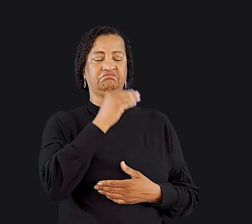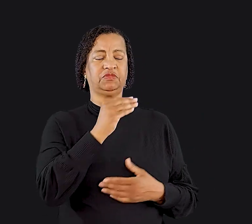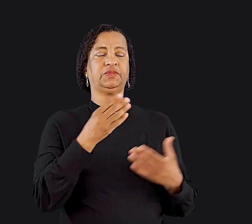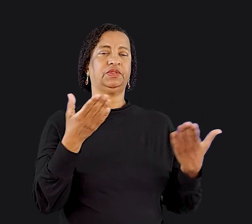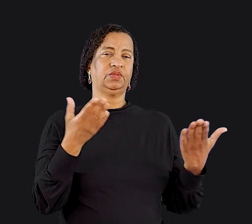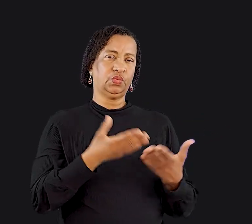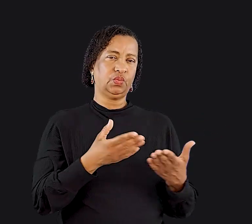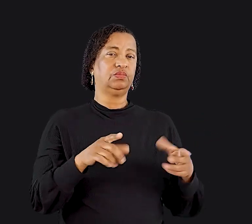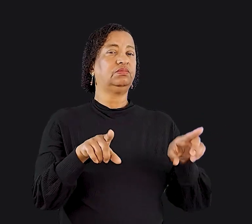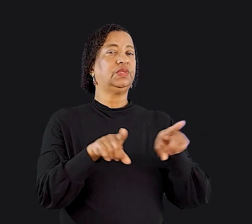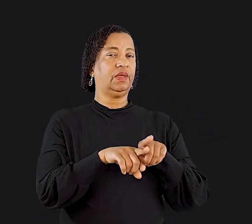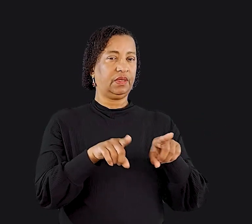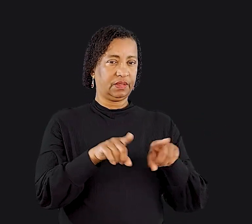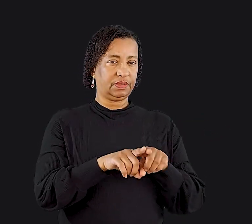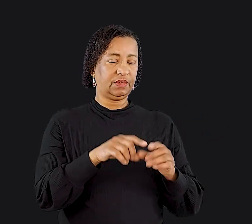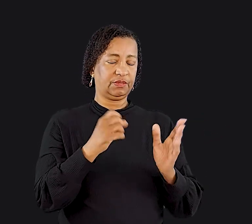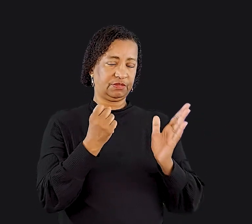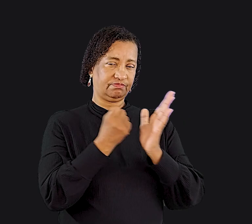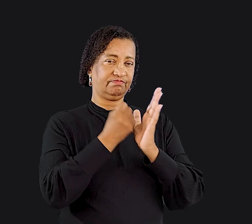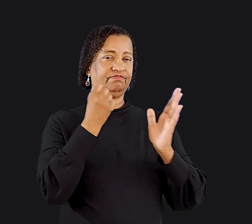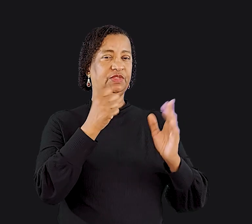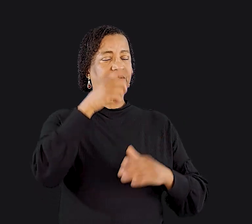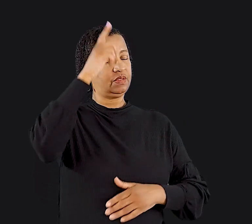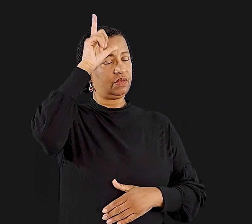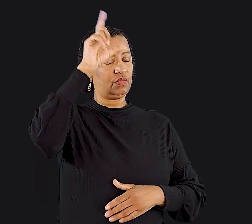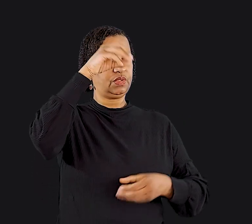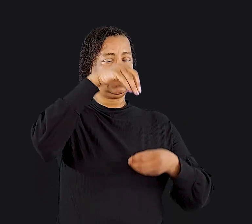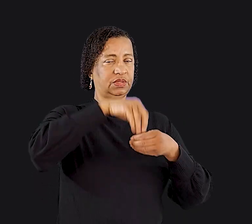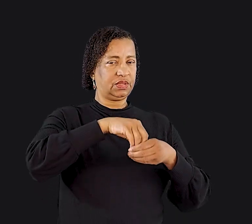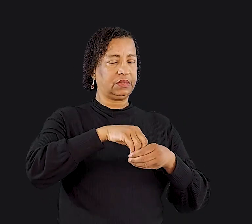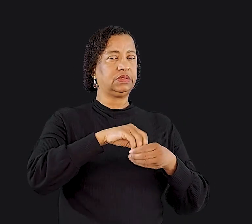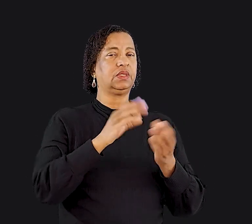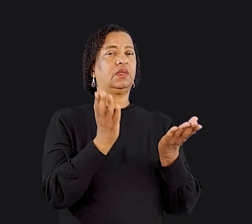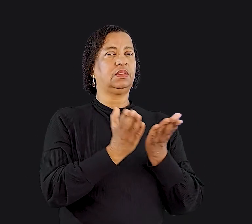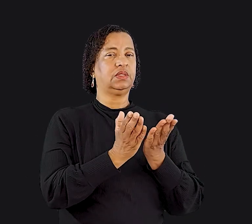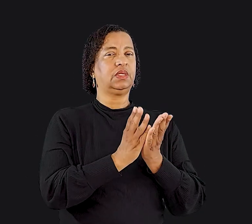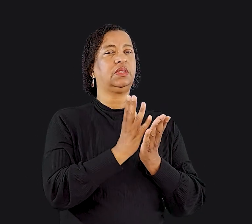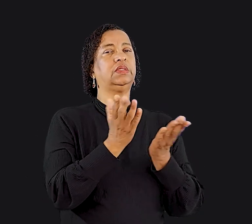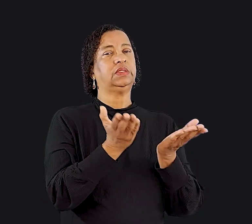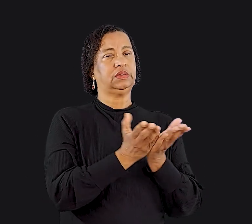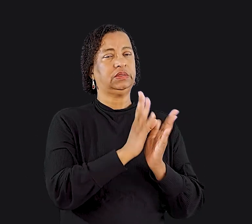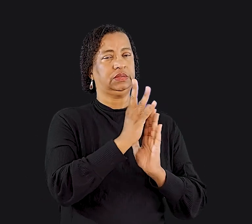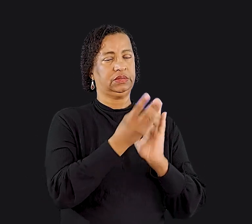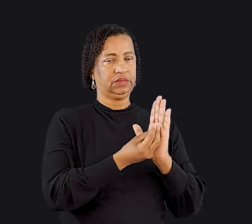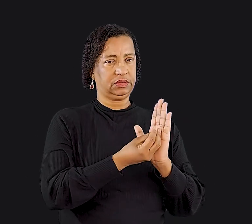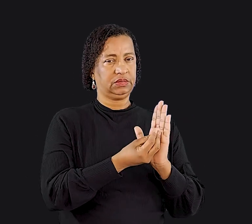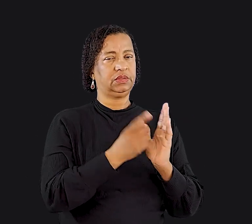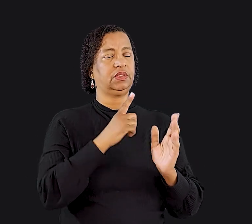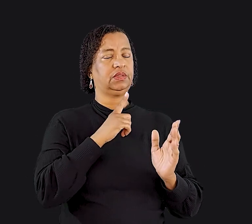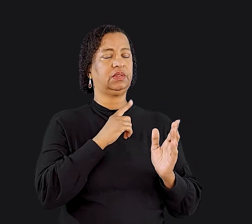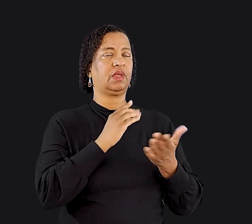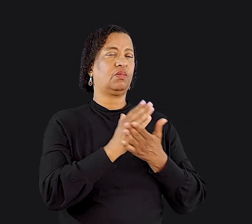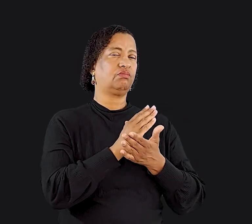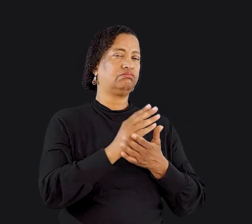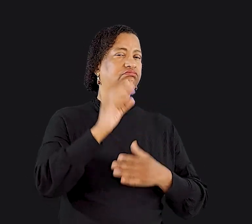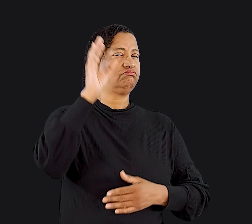rejeitado hoje, inclusive por destacados líderes dentro da igreja evangélica. Há certos fatores culturais que devem